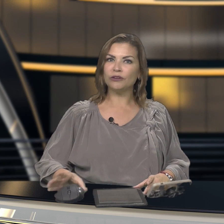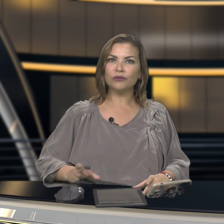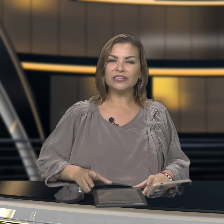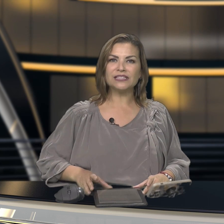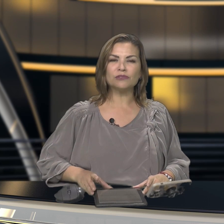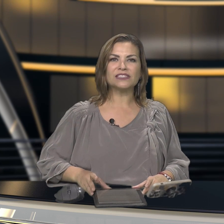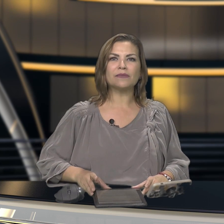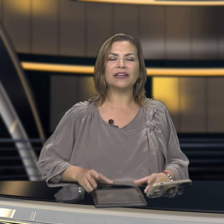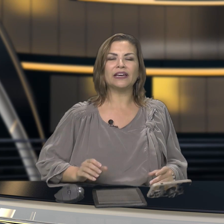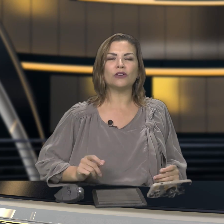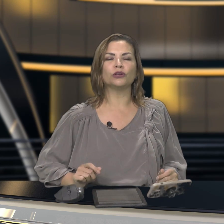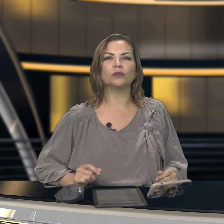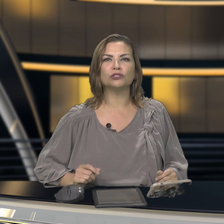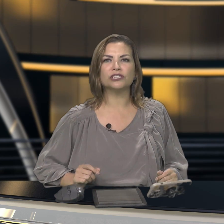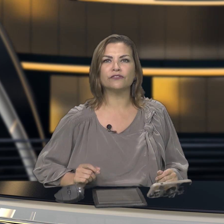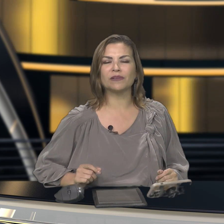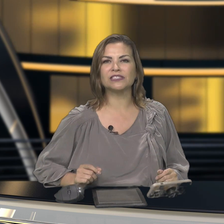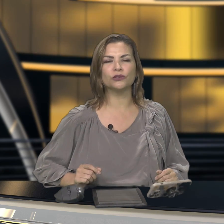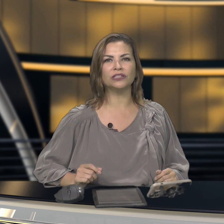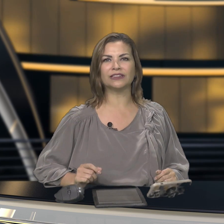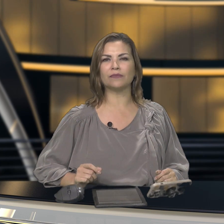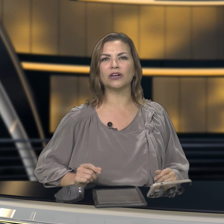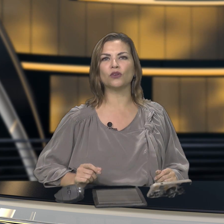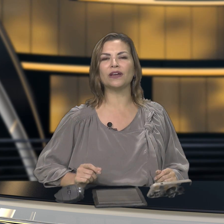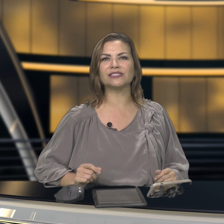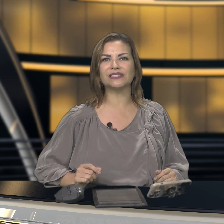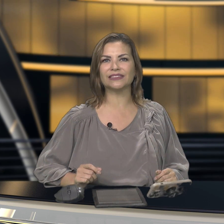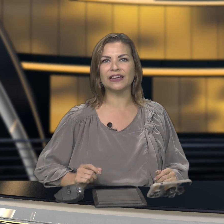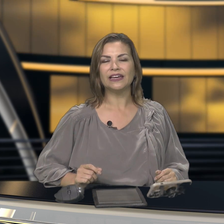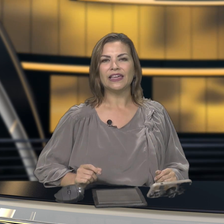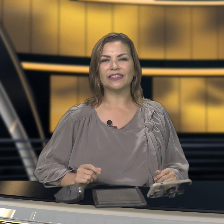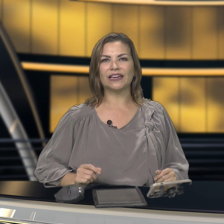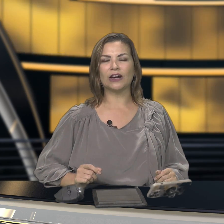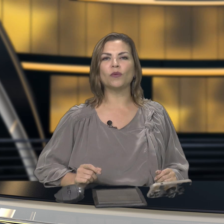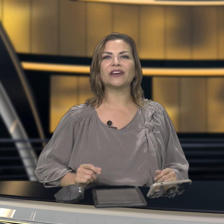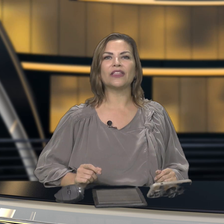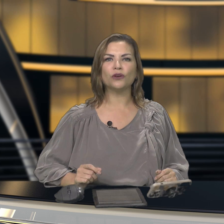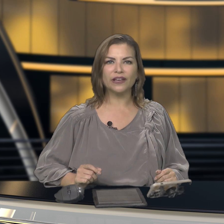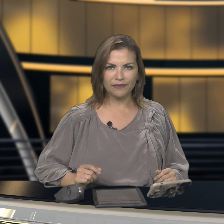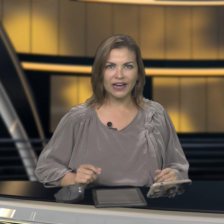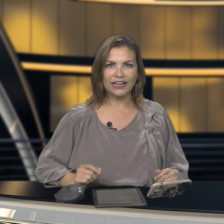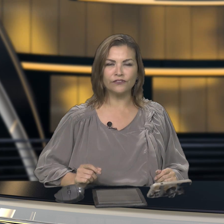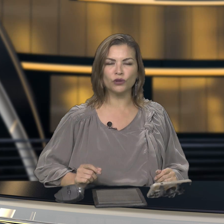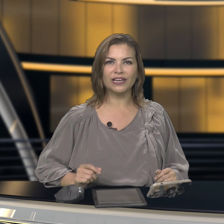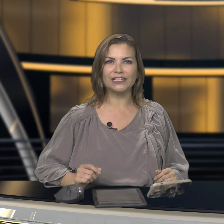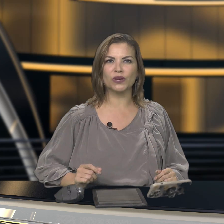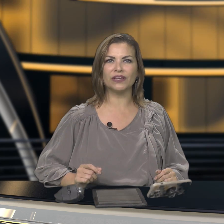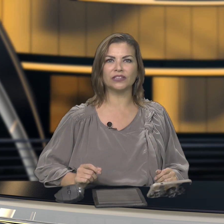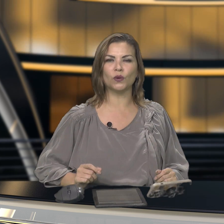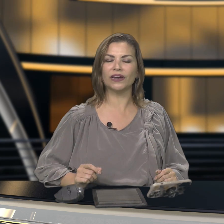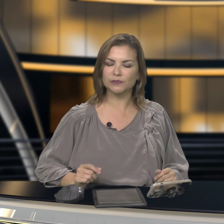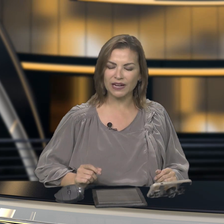Y bueno, iniciamos la semana con mucha información y también con la visita de la gobernadora de Baja California a la ciudad